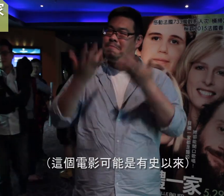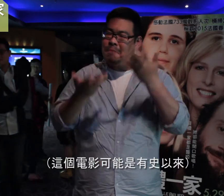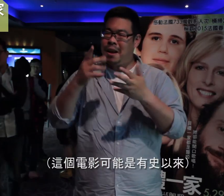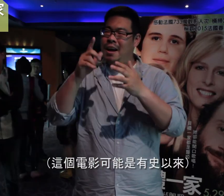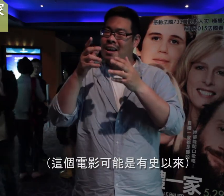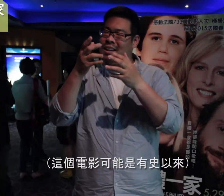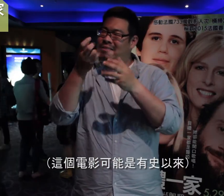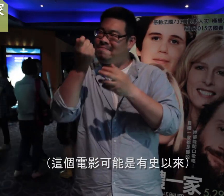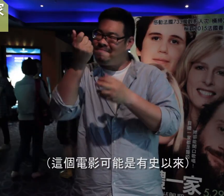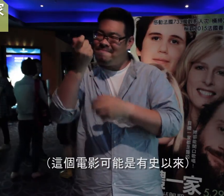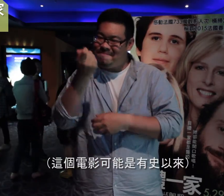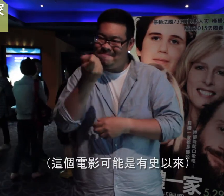se doutait,